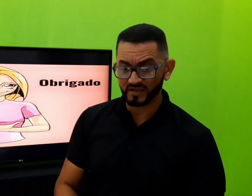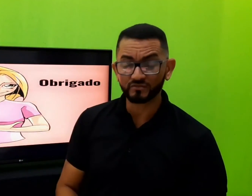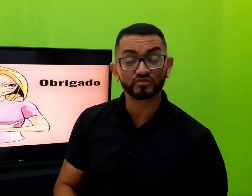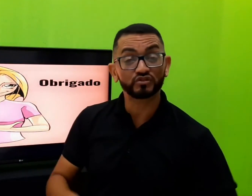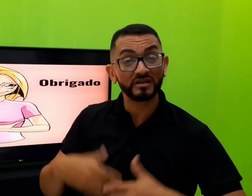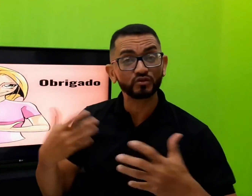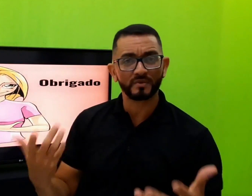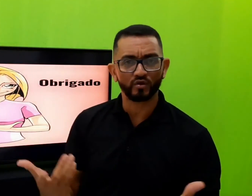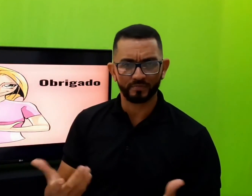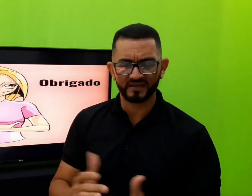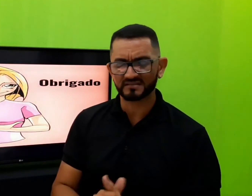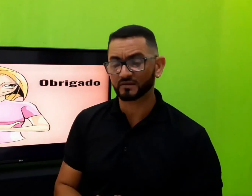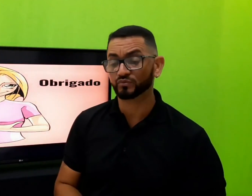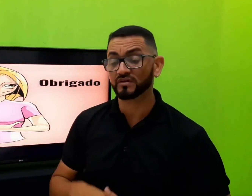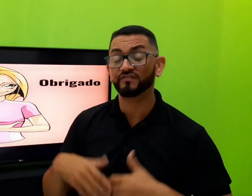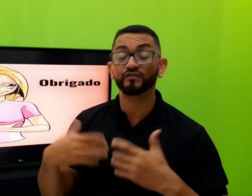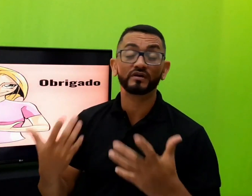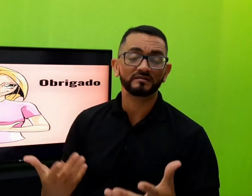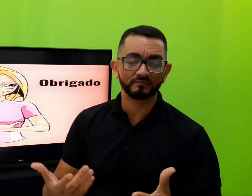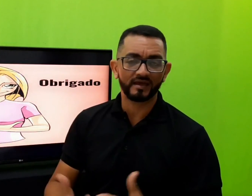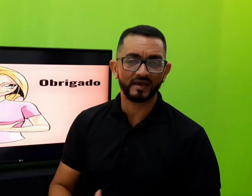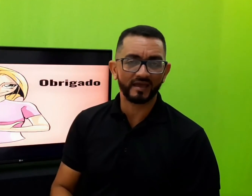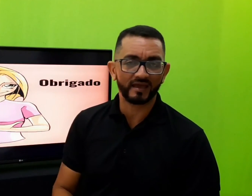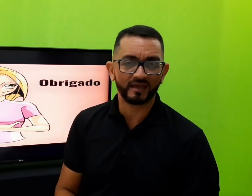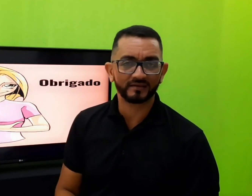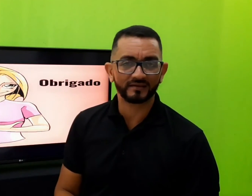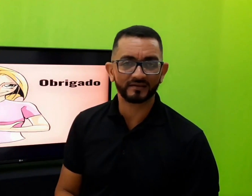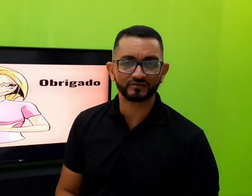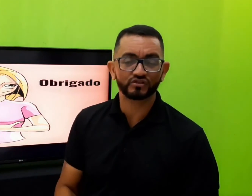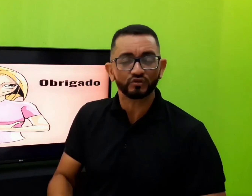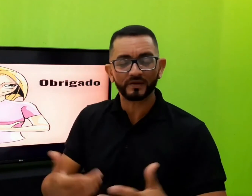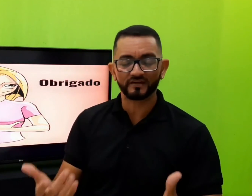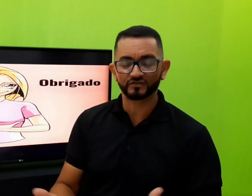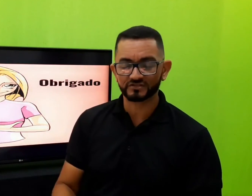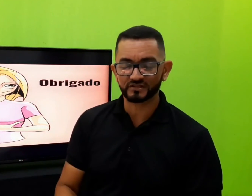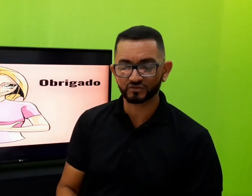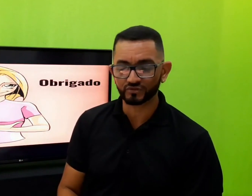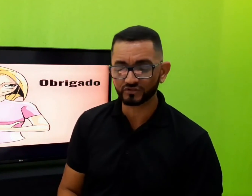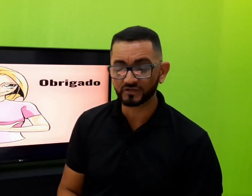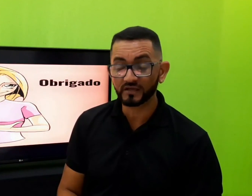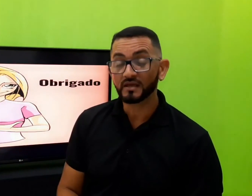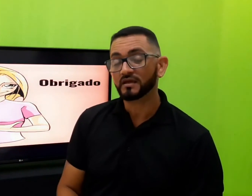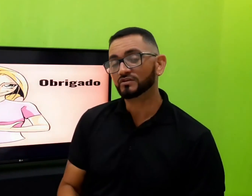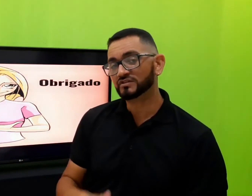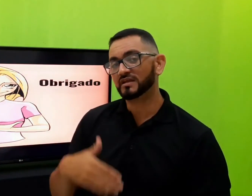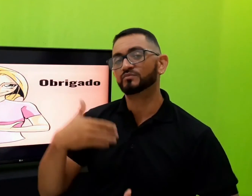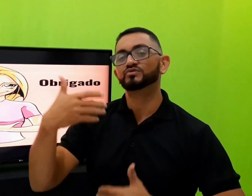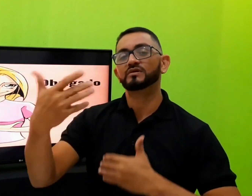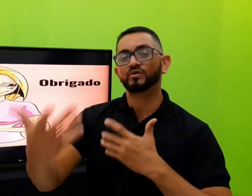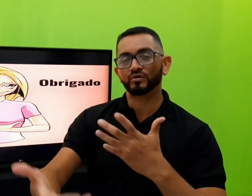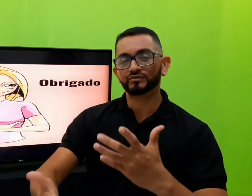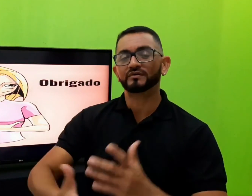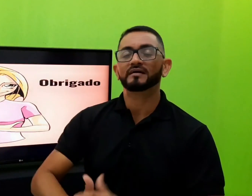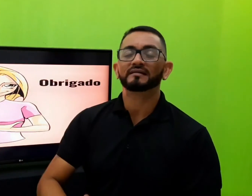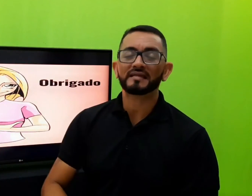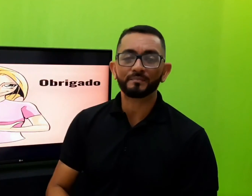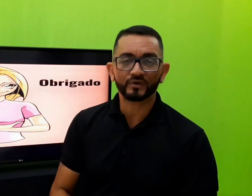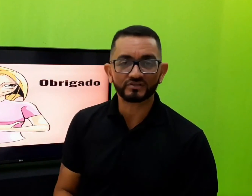tenham tido uma compreensão do que foi dito para vocês hoje. E nós teremos um encontro na